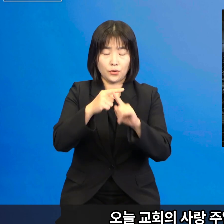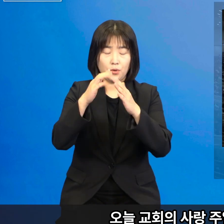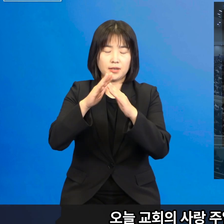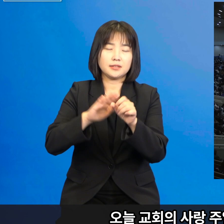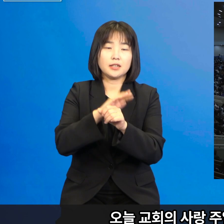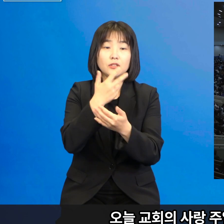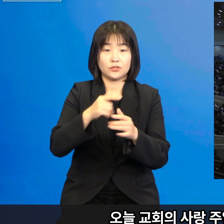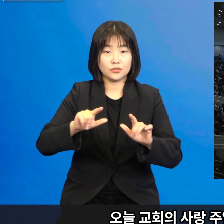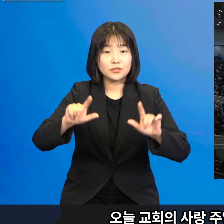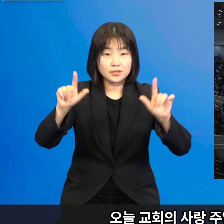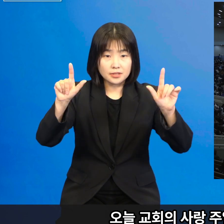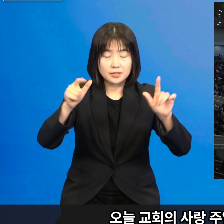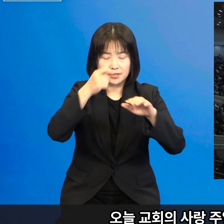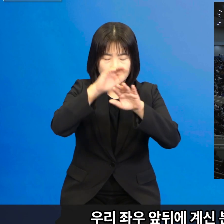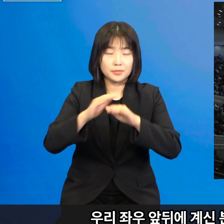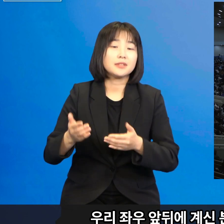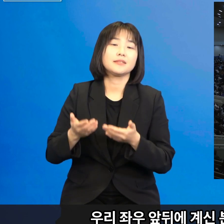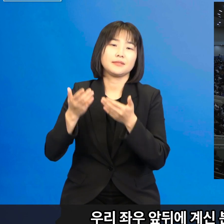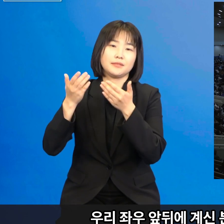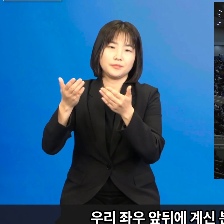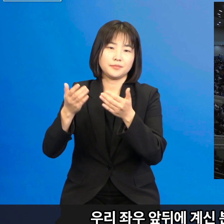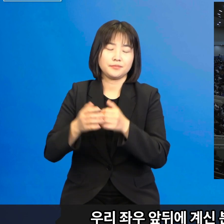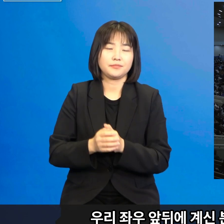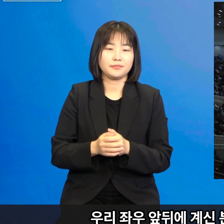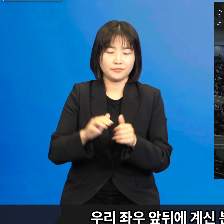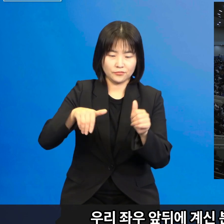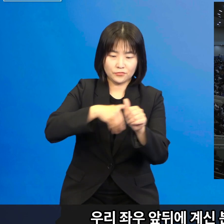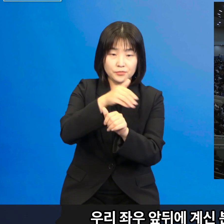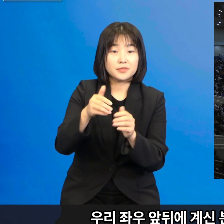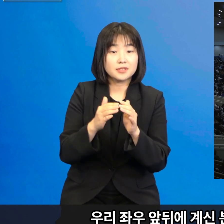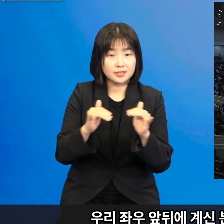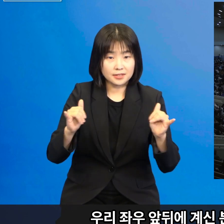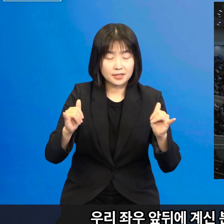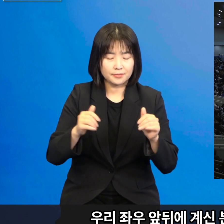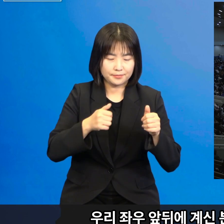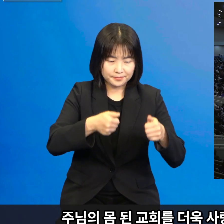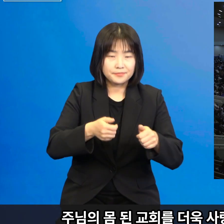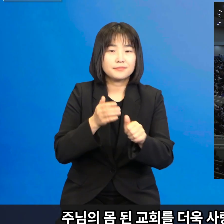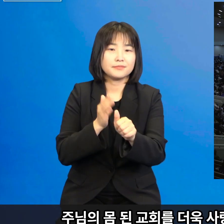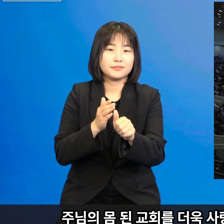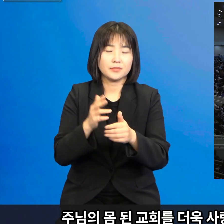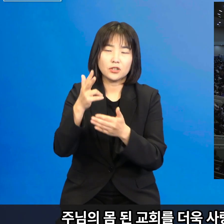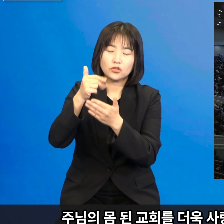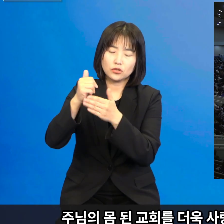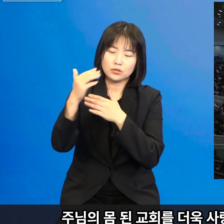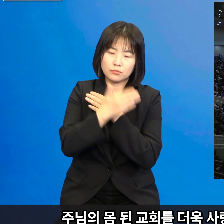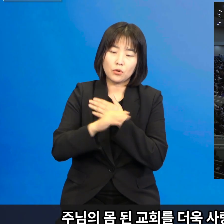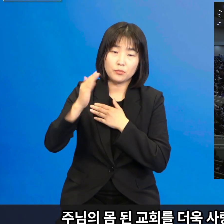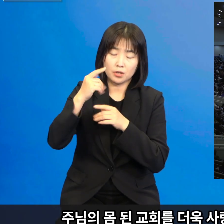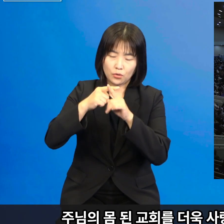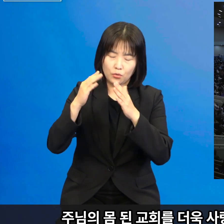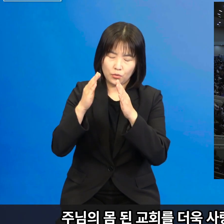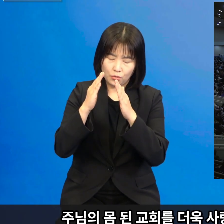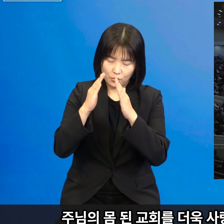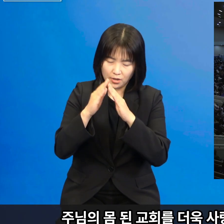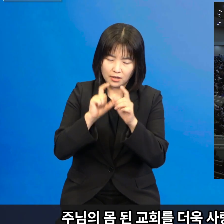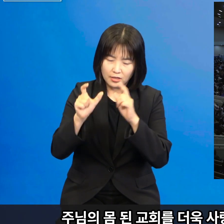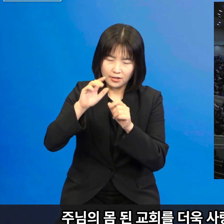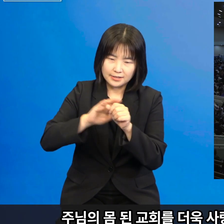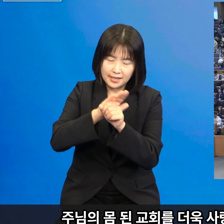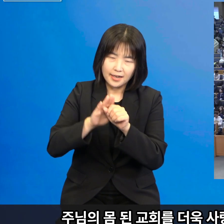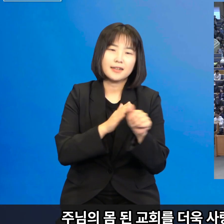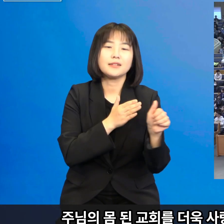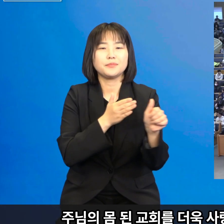사랑 주일로 예배를 드립니다. 우리 좌우에 앞에 계신 분들에게 이렇게 인사하겠습니다. 주님의 몸된 교회를 더욱 사랑합시다. 오늘